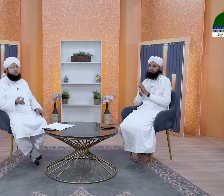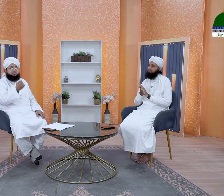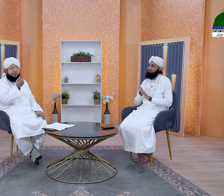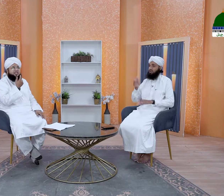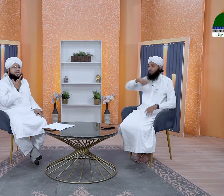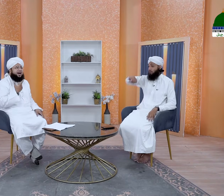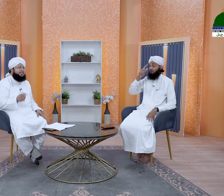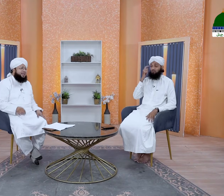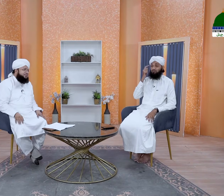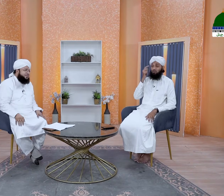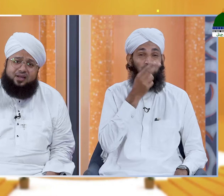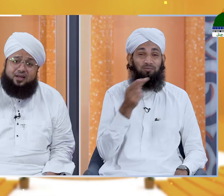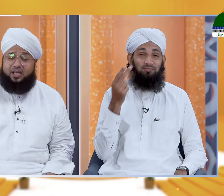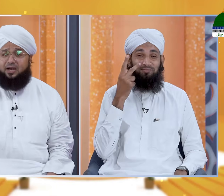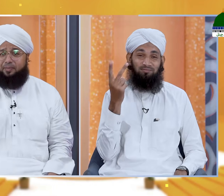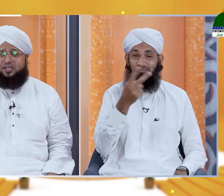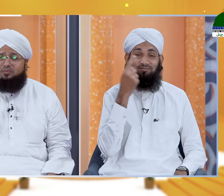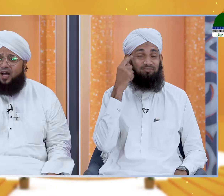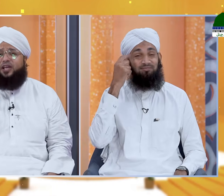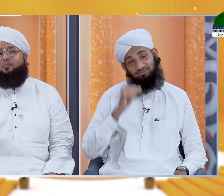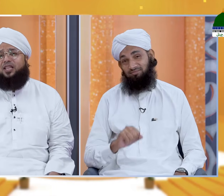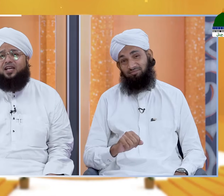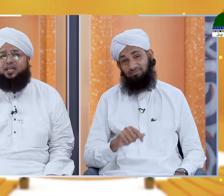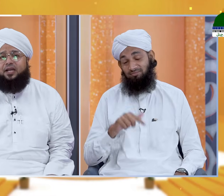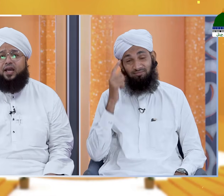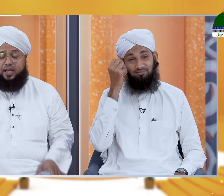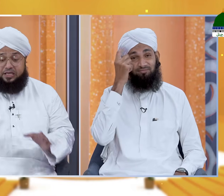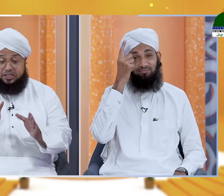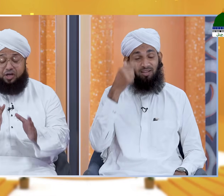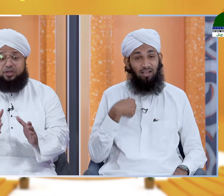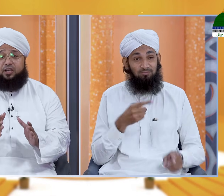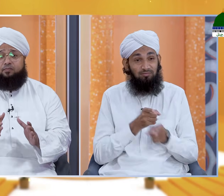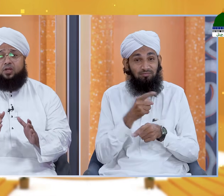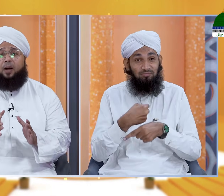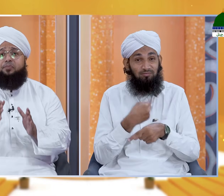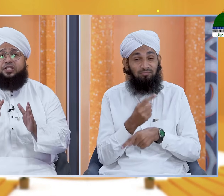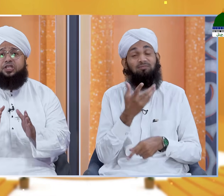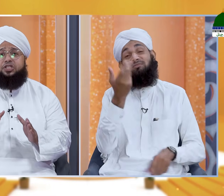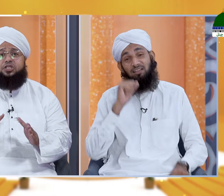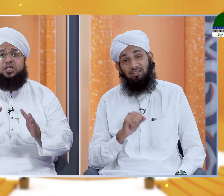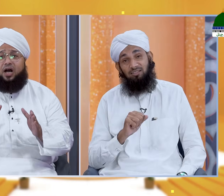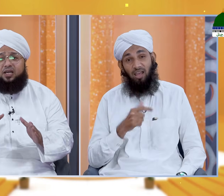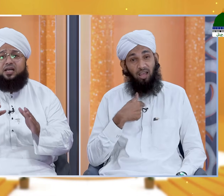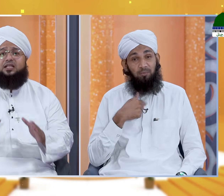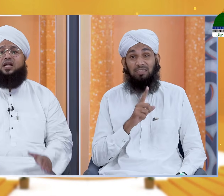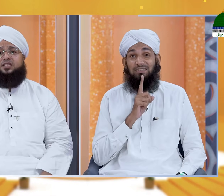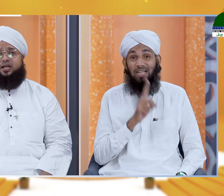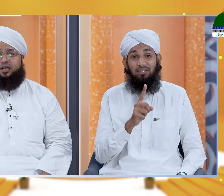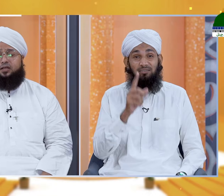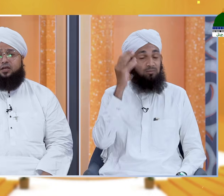ایک فرضی حکایت ہے، لیکن ہمیں سمجھانے اور بتانے کے لیے کہ جب تک ہم کسی چیز کی حقیقت نہ جان لیں،